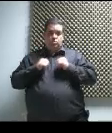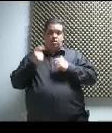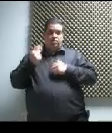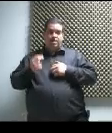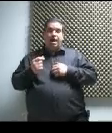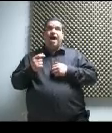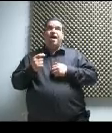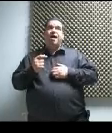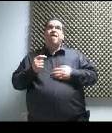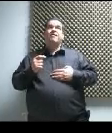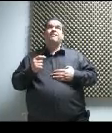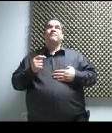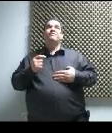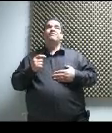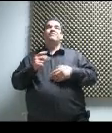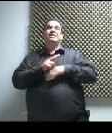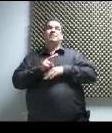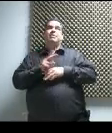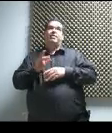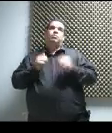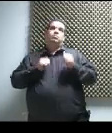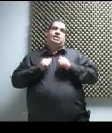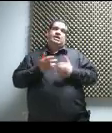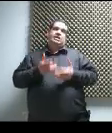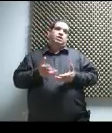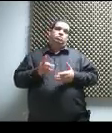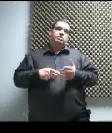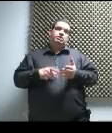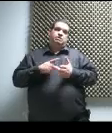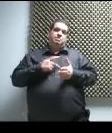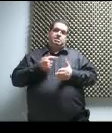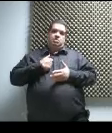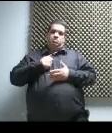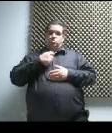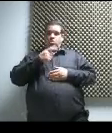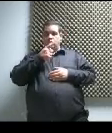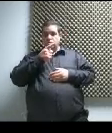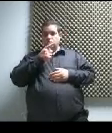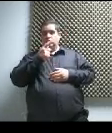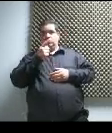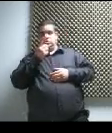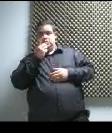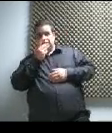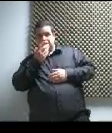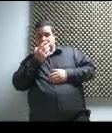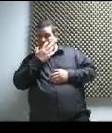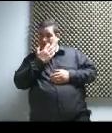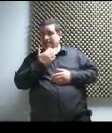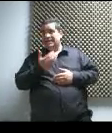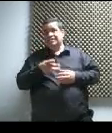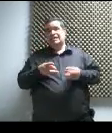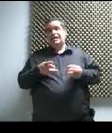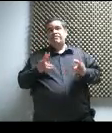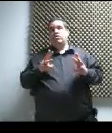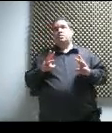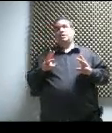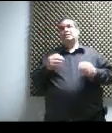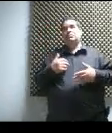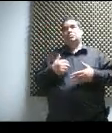Vieques y nos va a dar de gratis una obra, tú no puedes pedir que se pague el almuerzo, que se pague la comida. Entonces, en ese sentido, estamos recibiendo